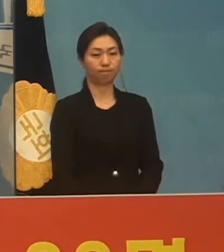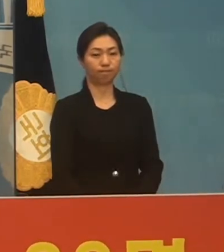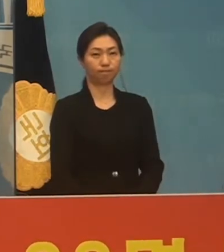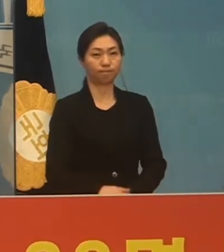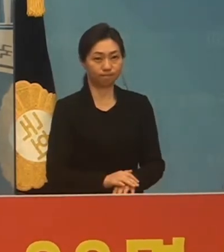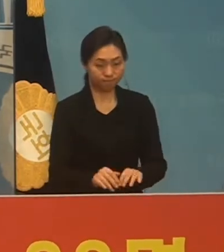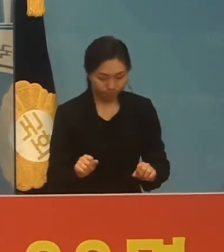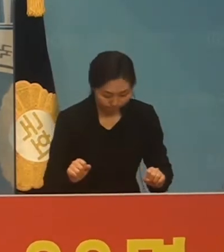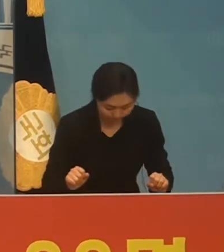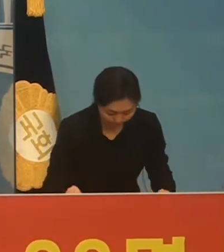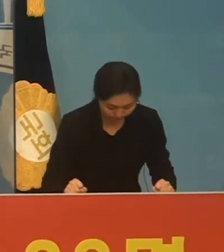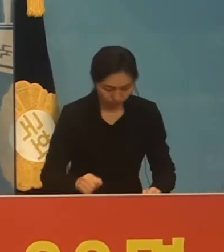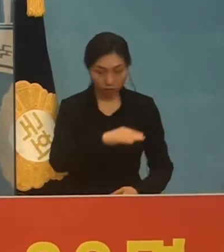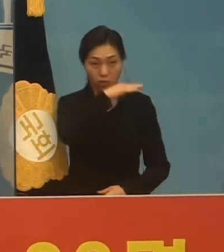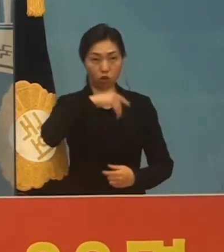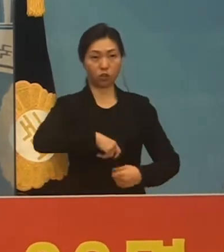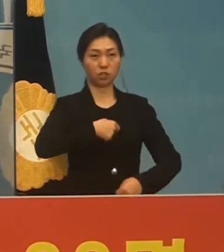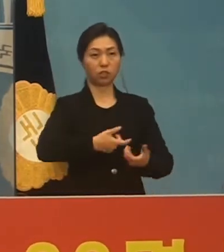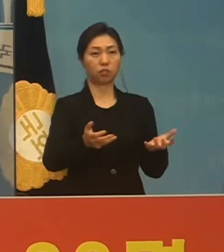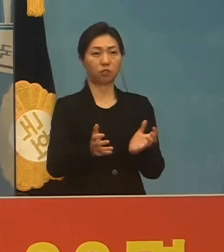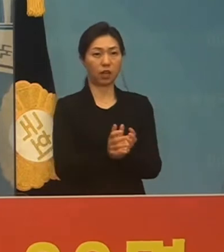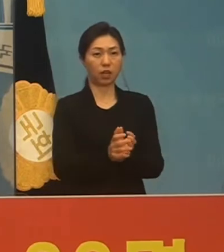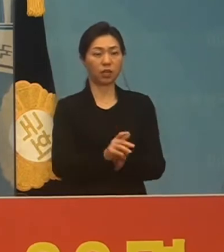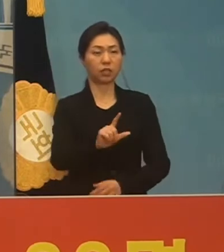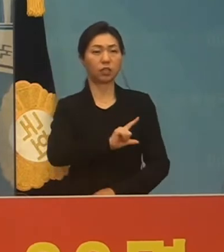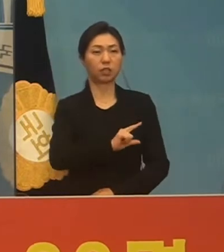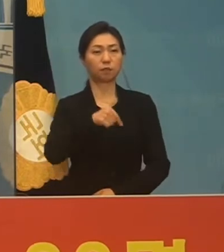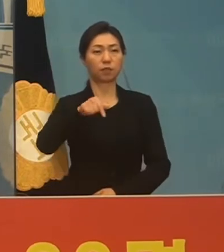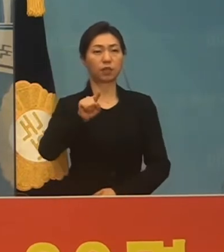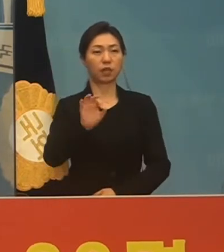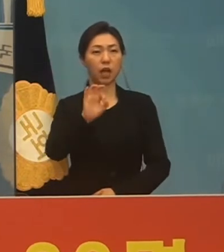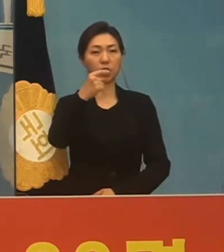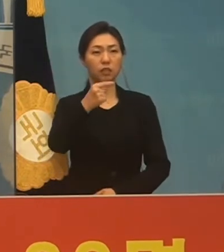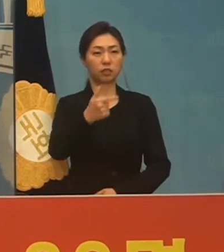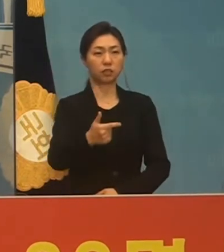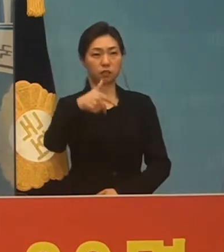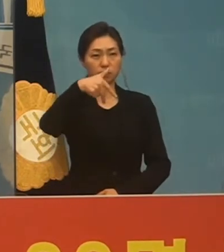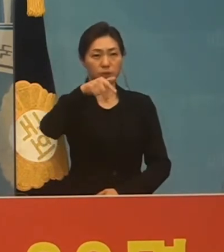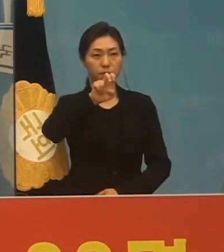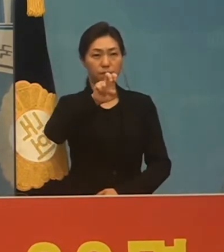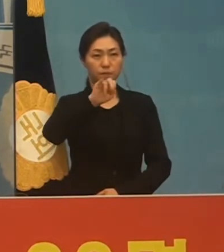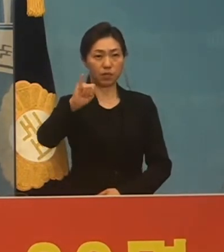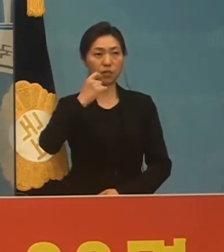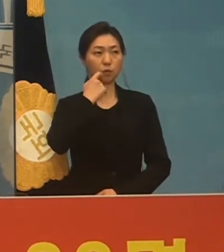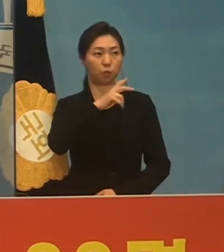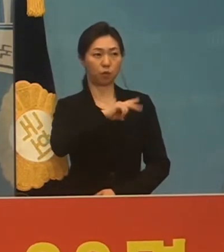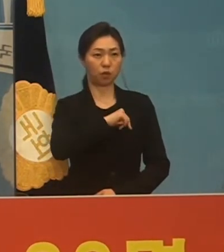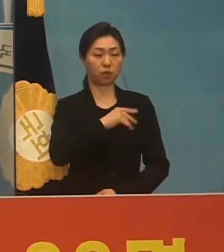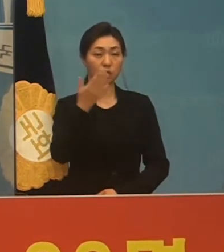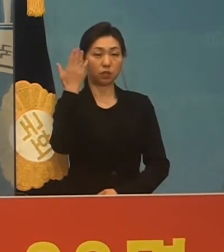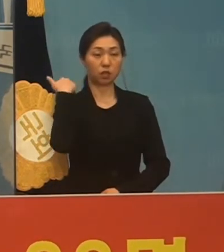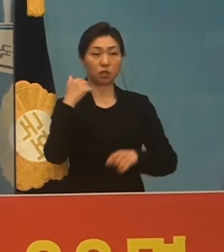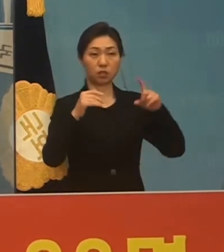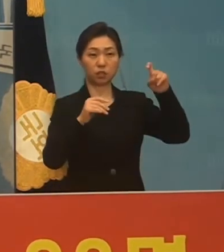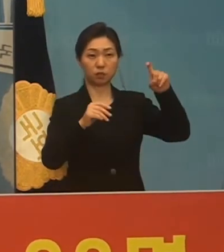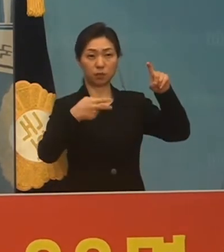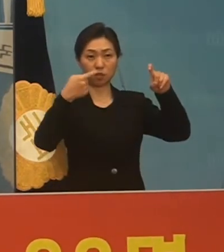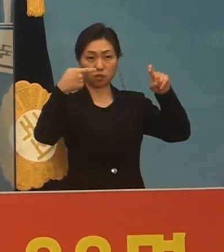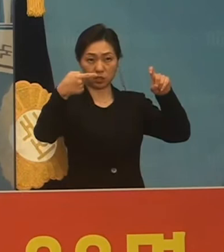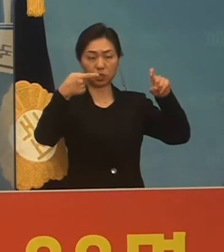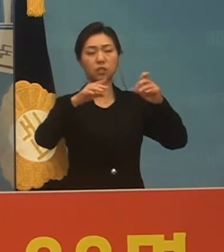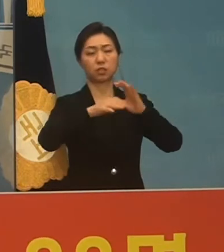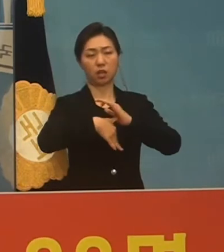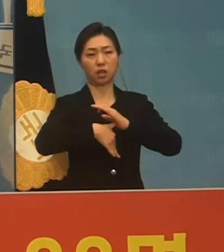네, 안녕하십니까. 정의당 강은미 의원입니다. 지난 12월 1일 전남 여수